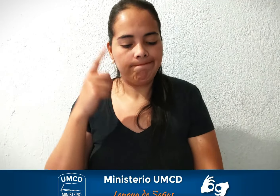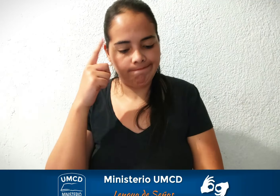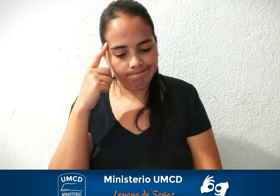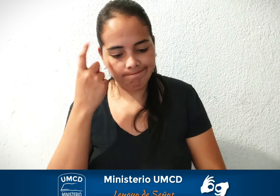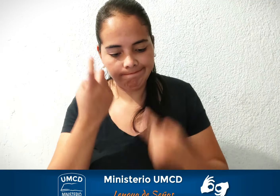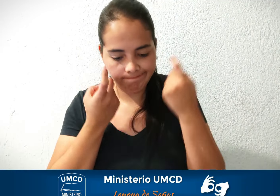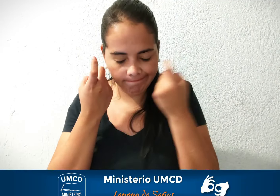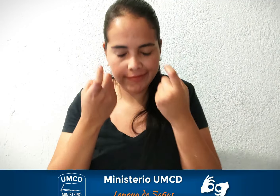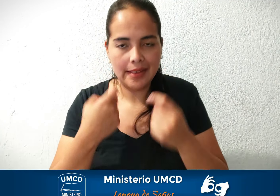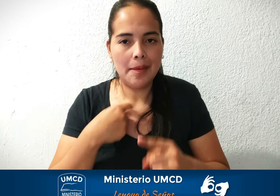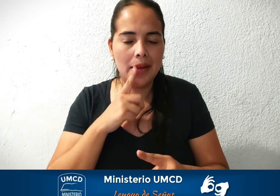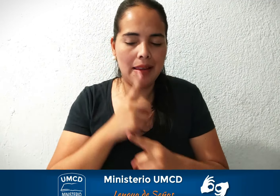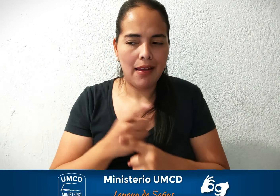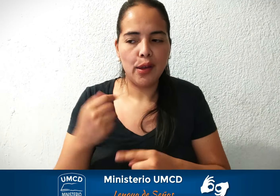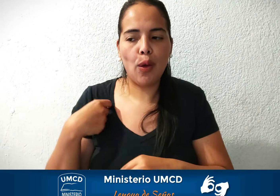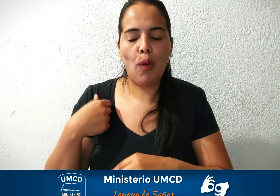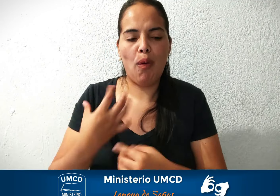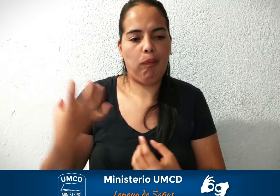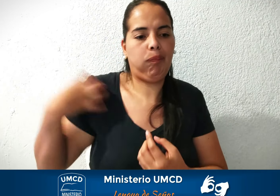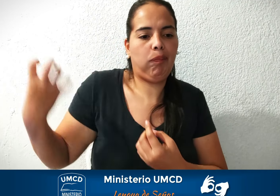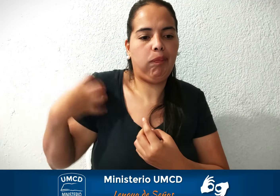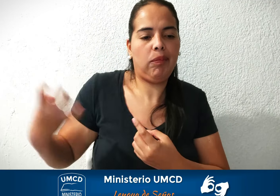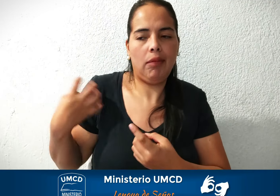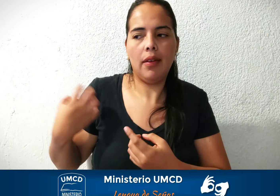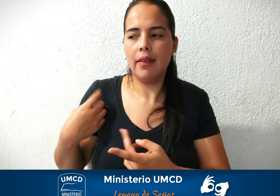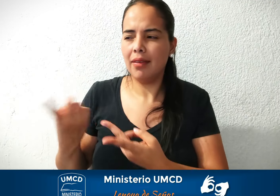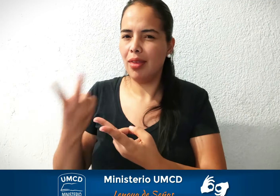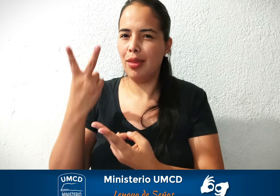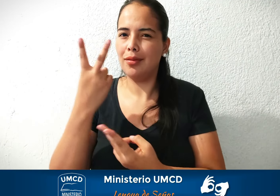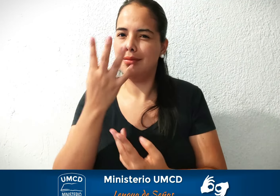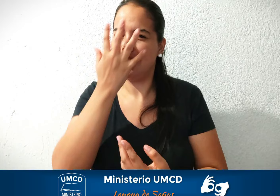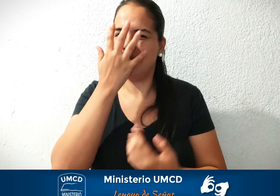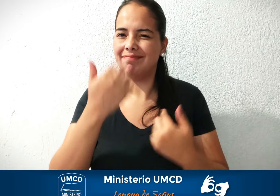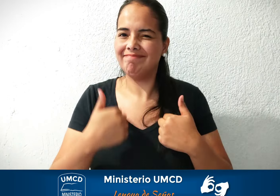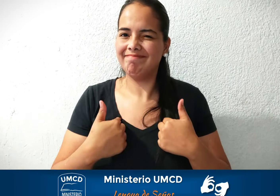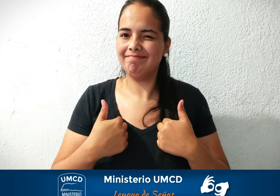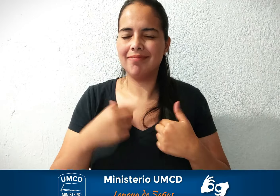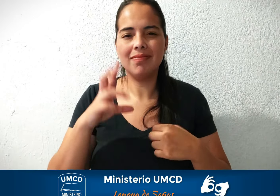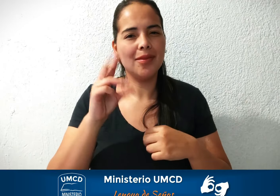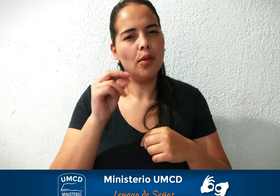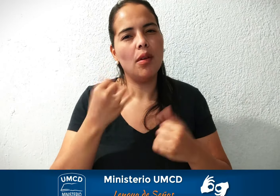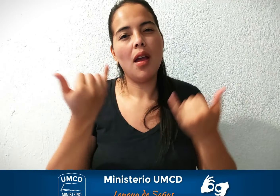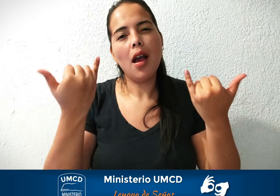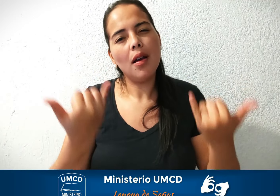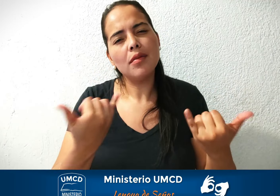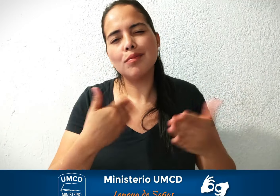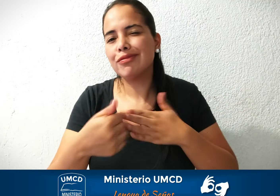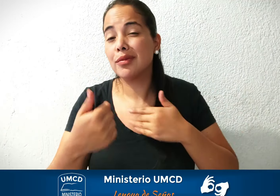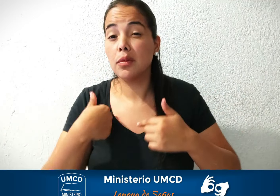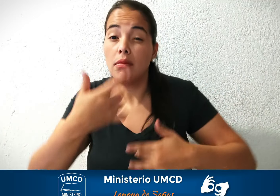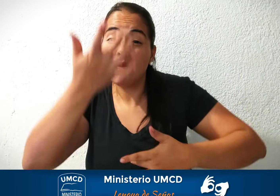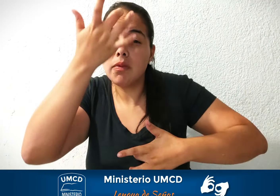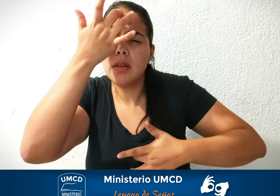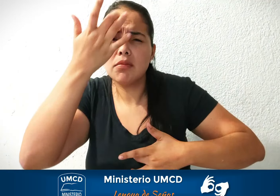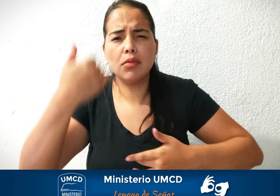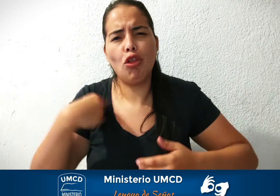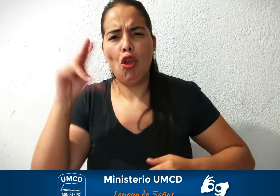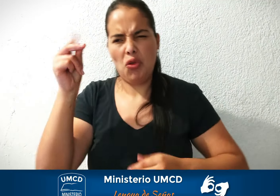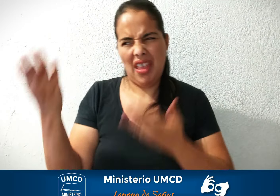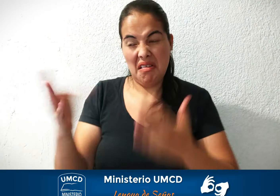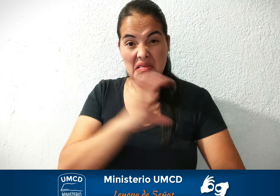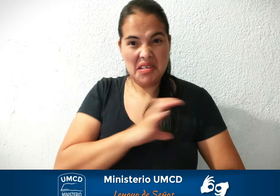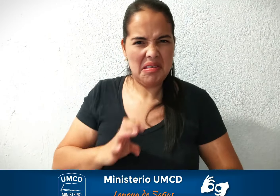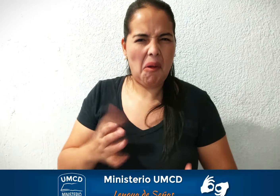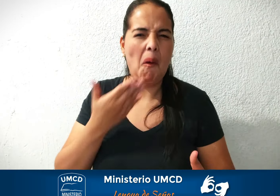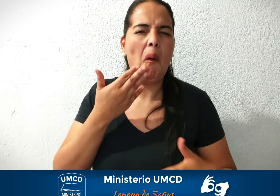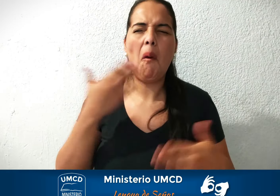veces muchas de las cosas que suceden en nuestra vida tienen el propósito de que la gloria de Dios se